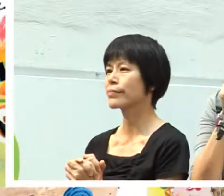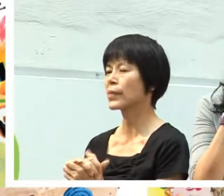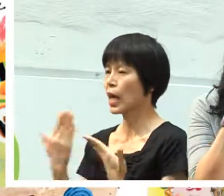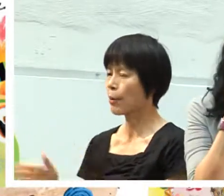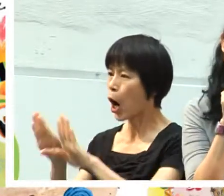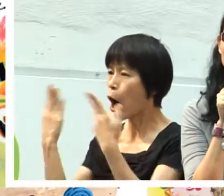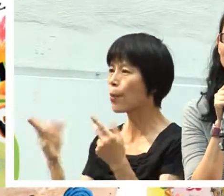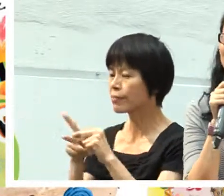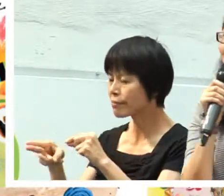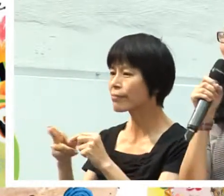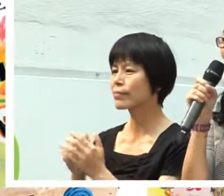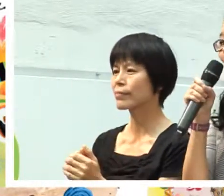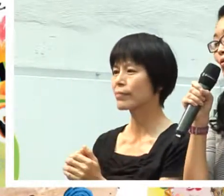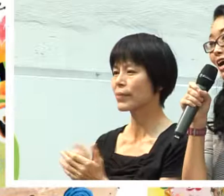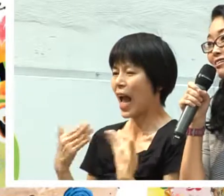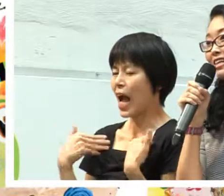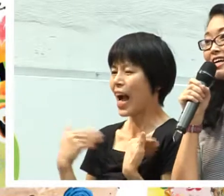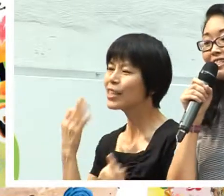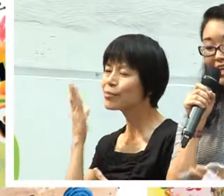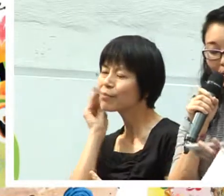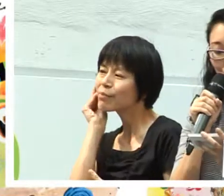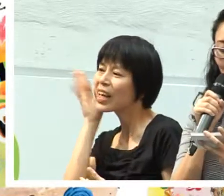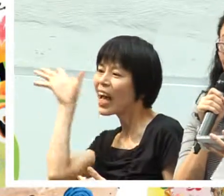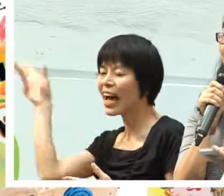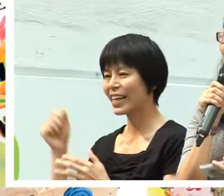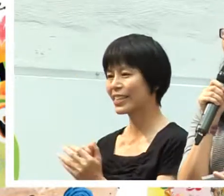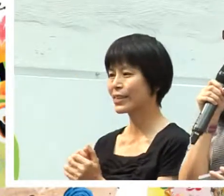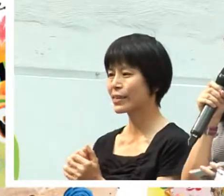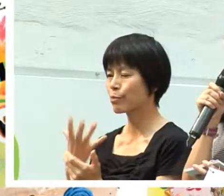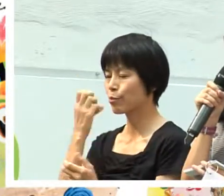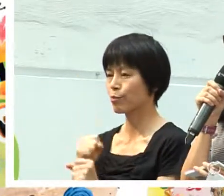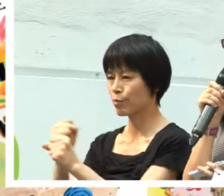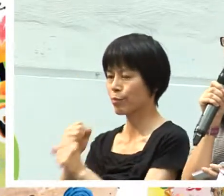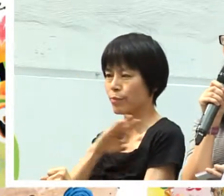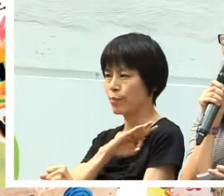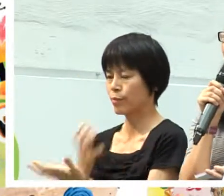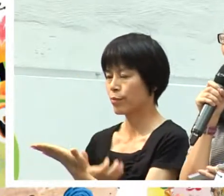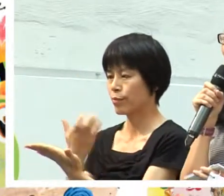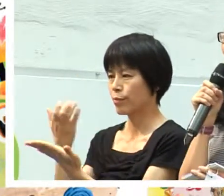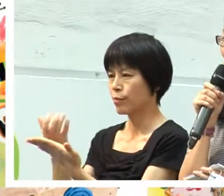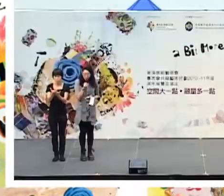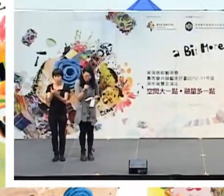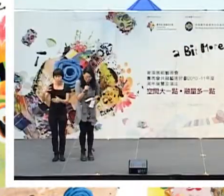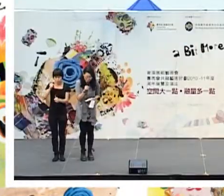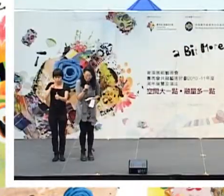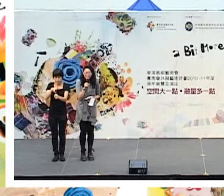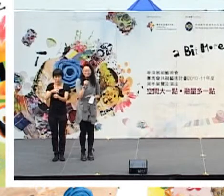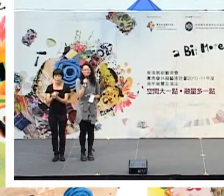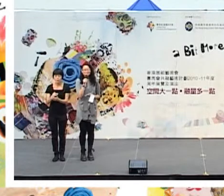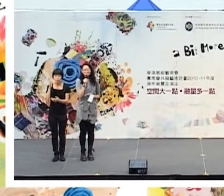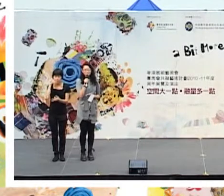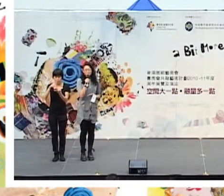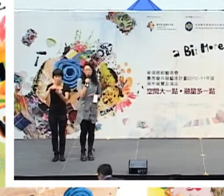今天的開幕典禮裡面，我們非常之榮幸請到香港賽馬會慈善事務執行總監蘇章德先